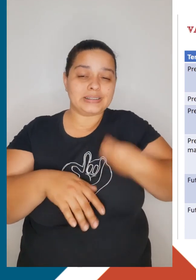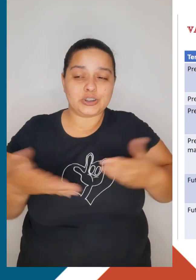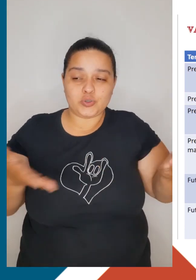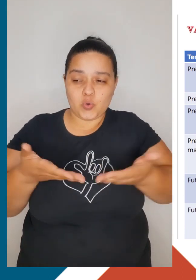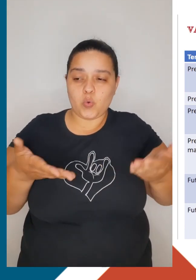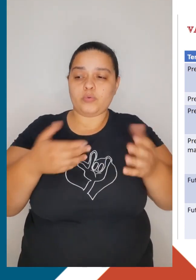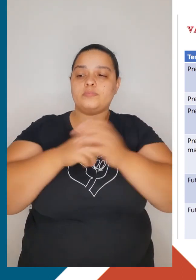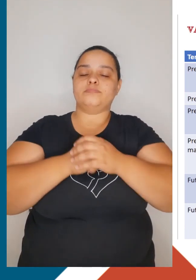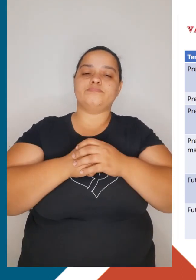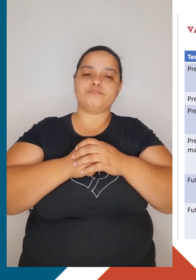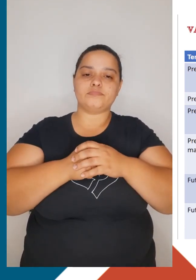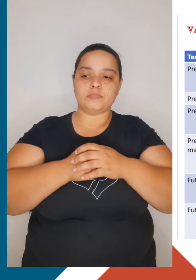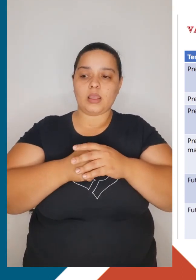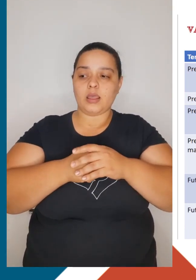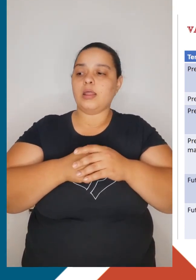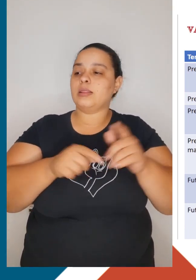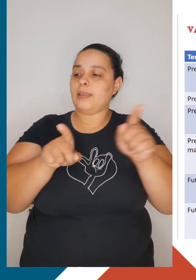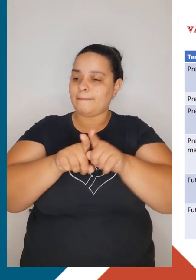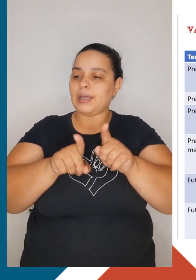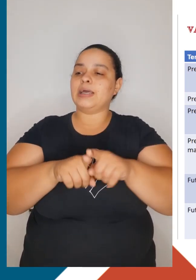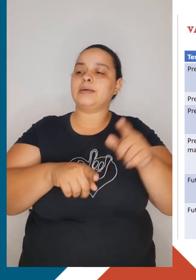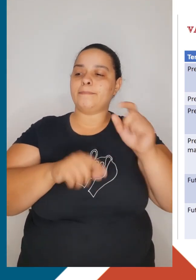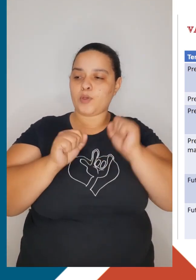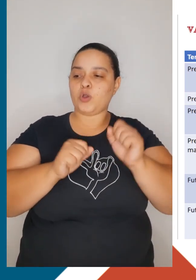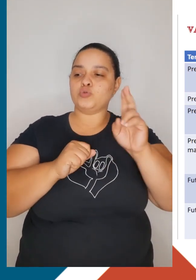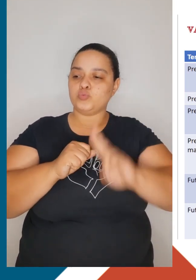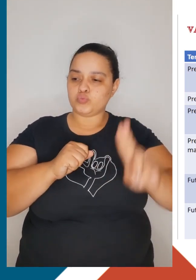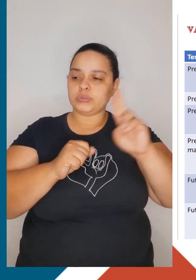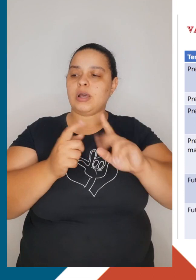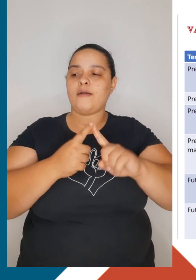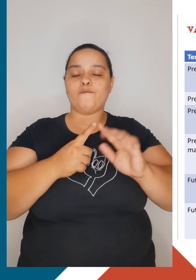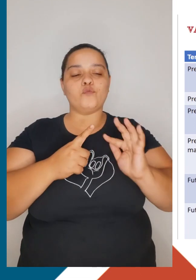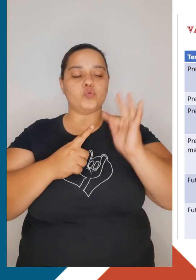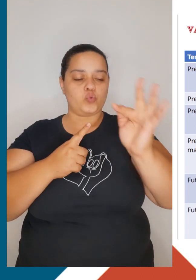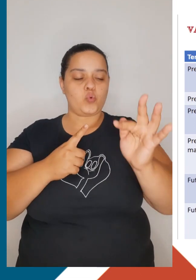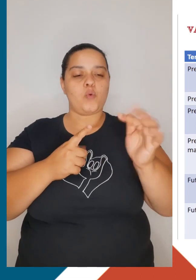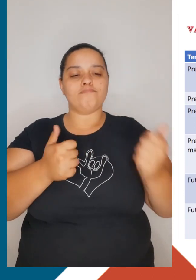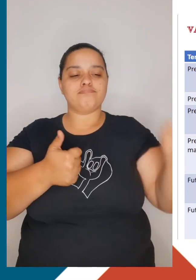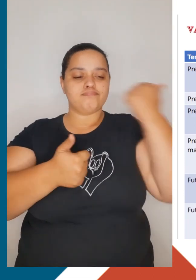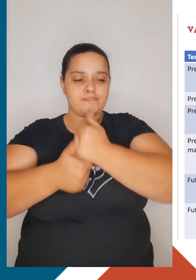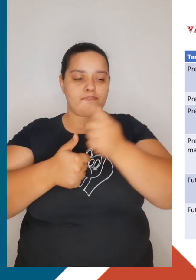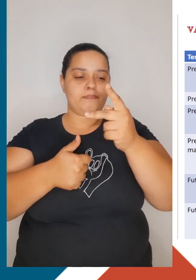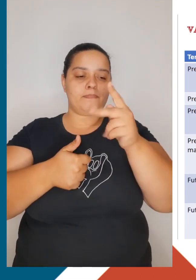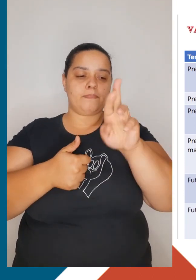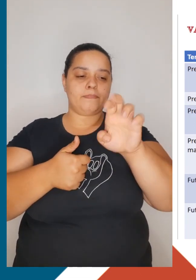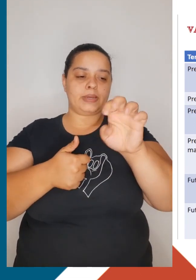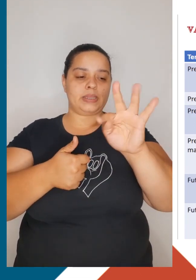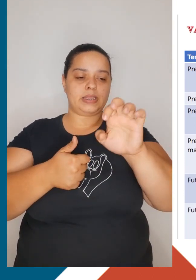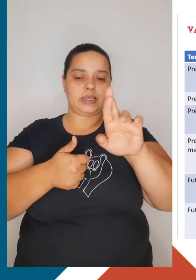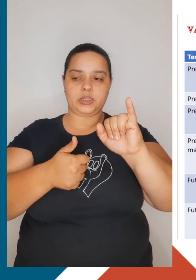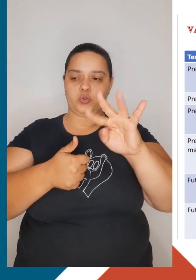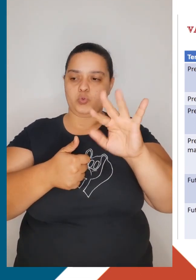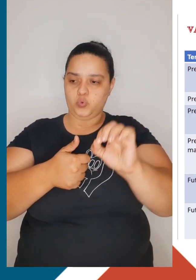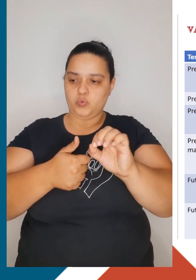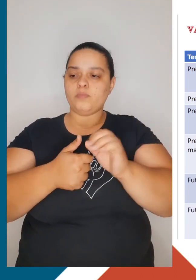futuro. Em registro informal, o pretérito imperfeito também é usado no lugar do futuro do pretérito, ou seja, em um registro fora